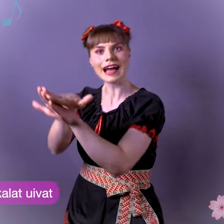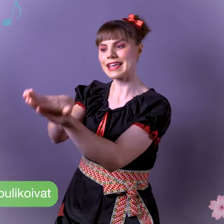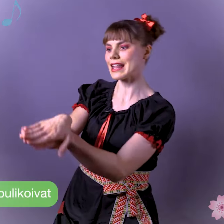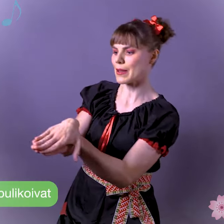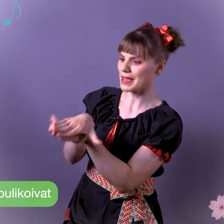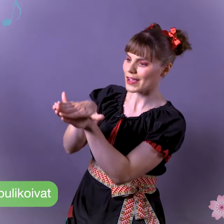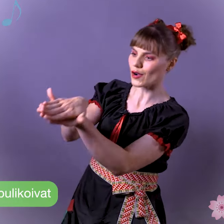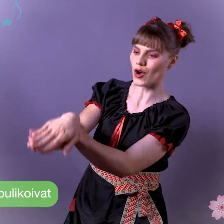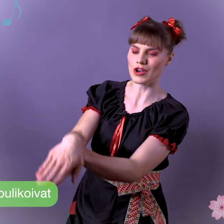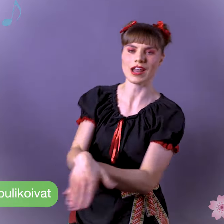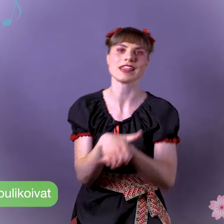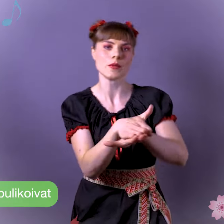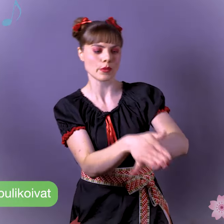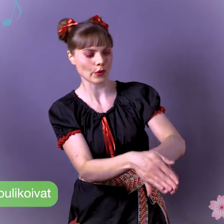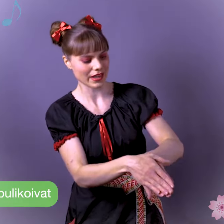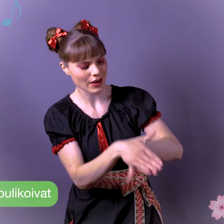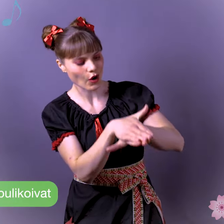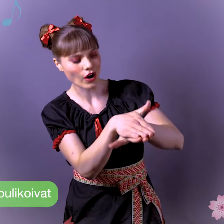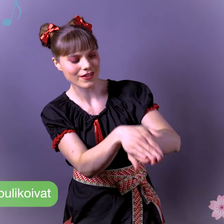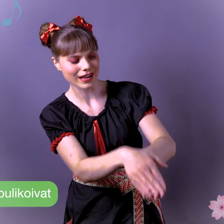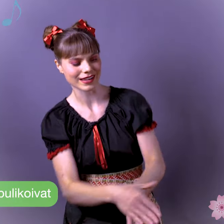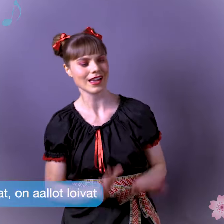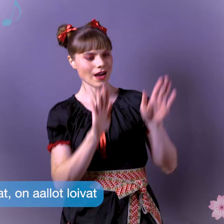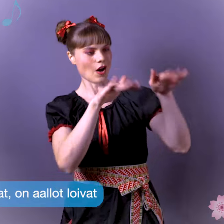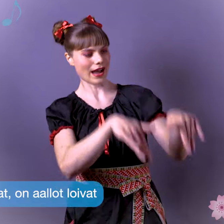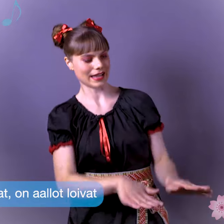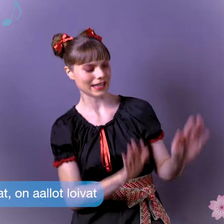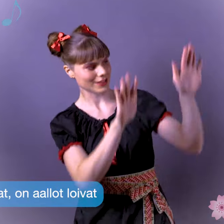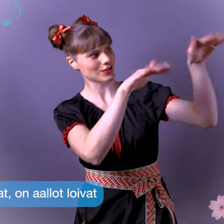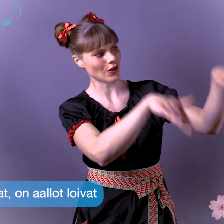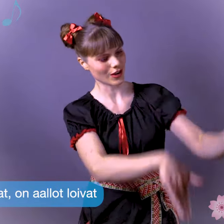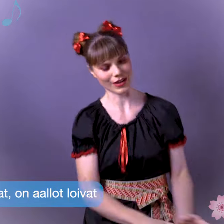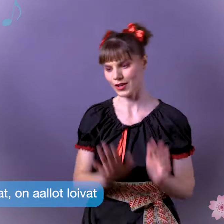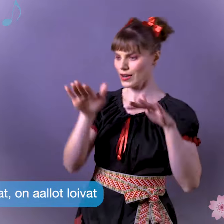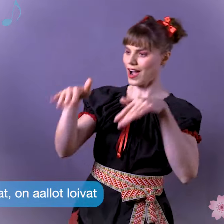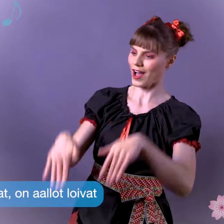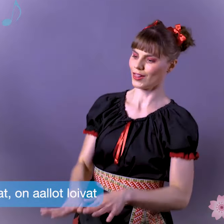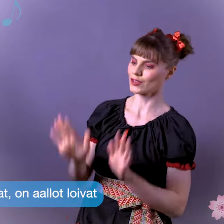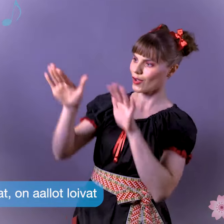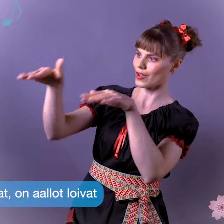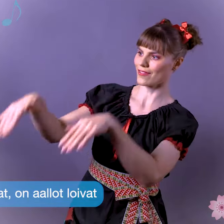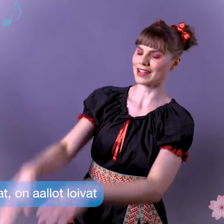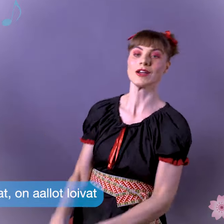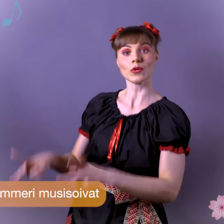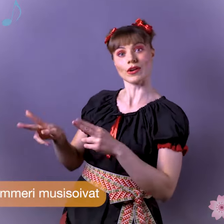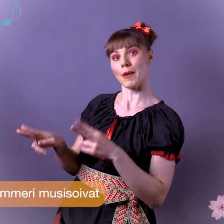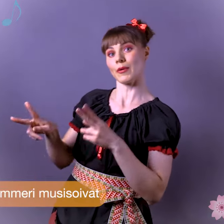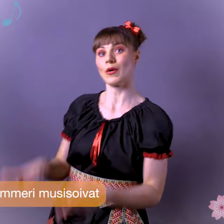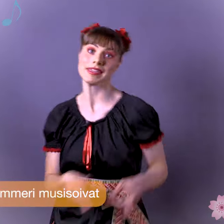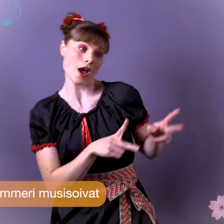ja kilpikonnat pulikoivat mainingit soivat on aallot loivat kun rapu ja